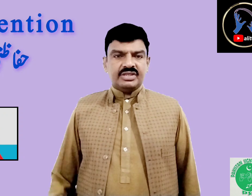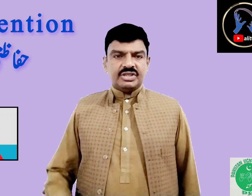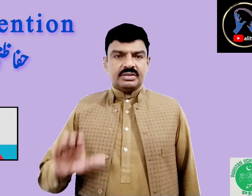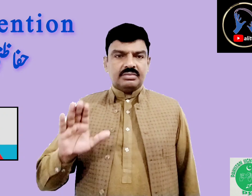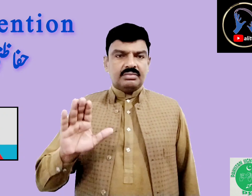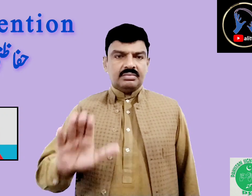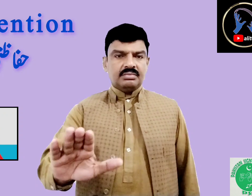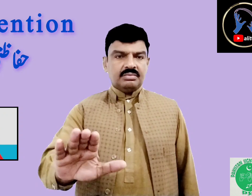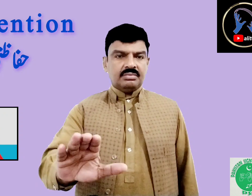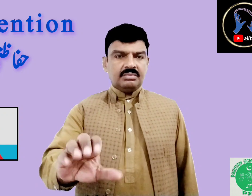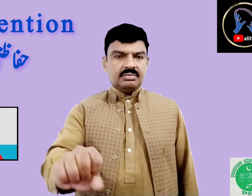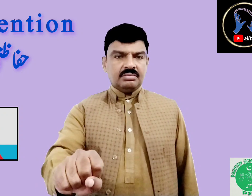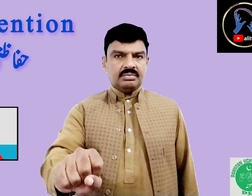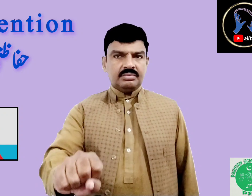प्रीवेंशन